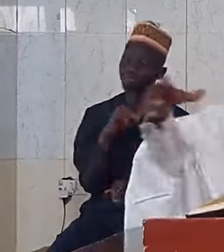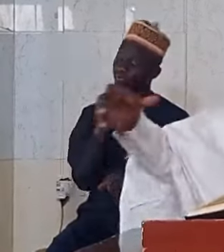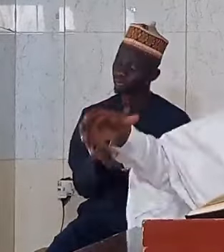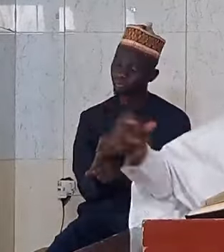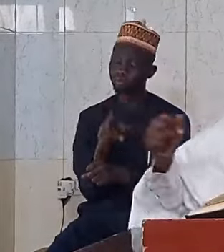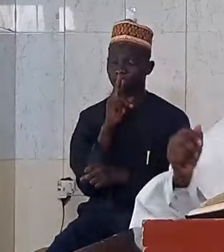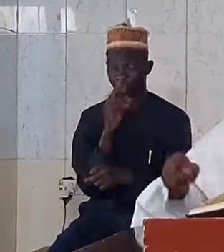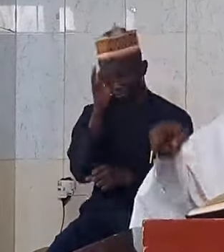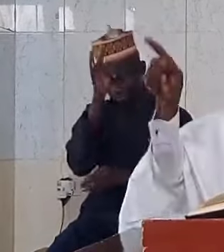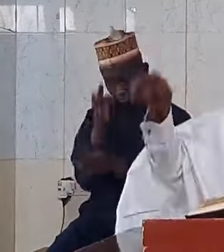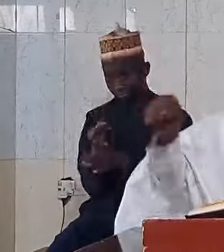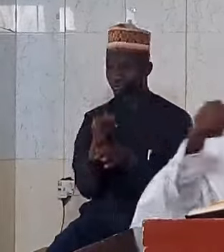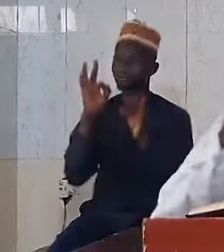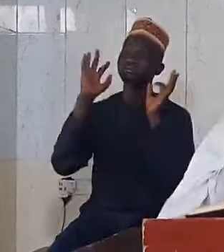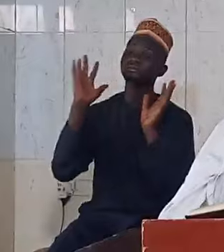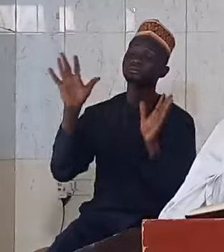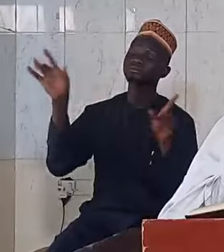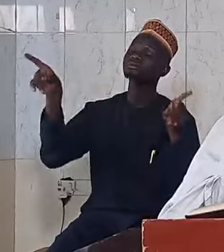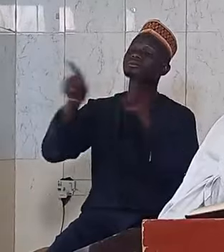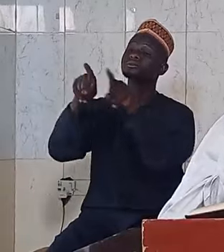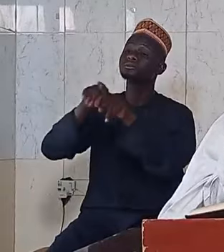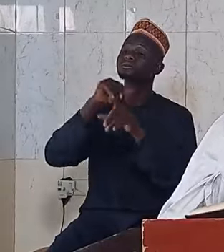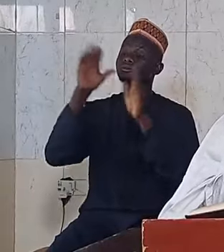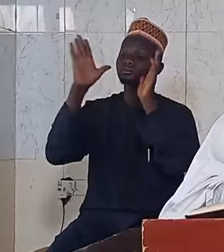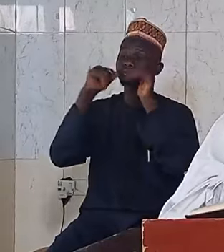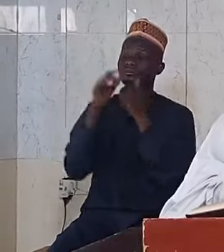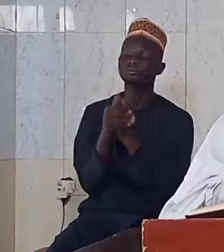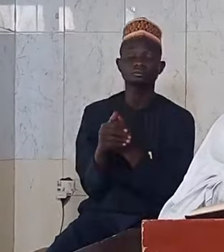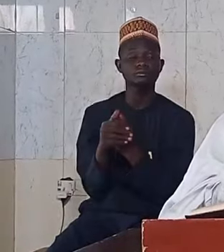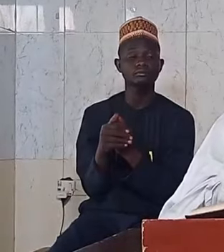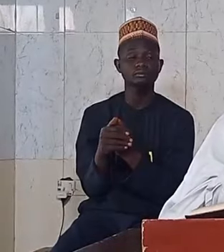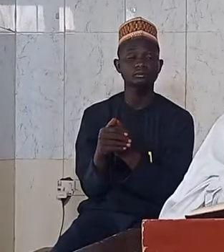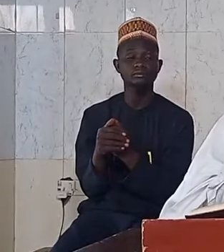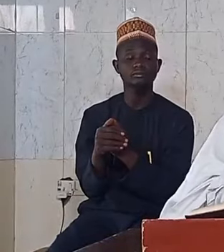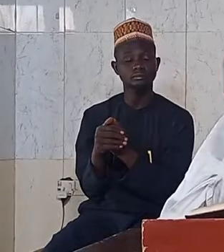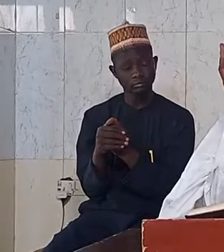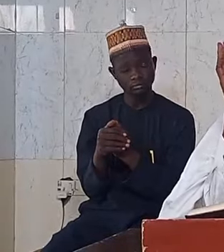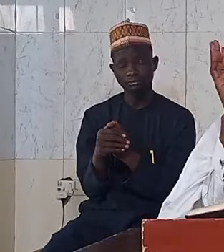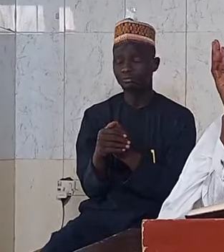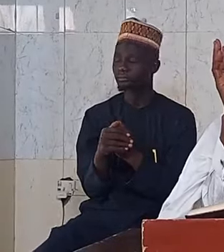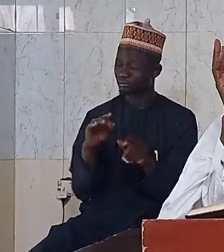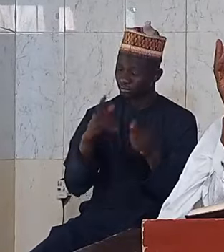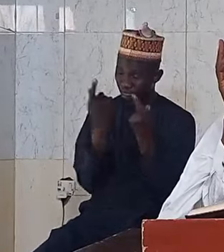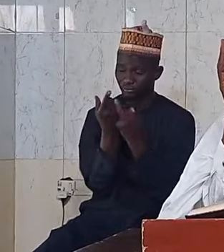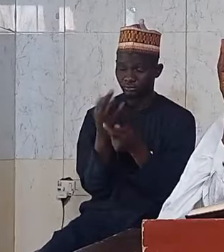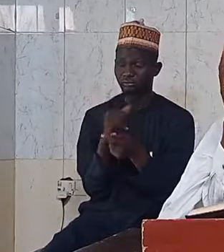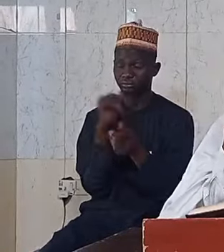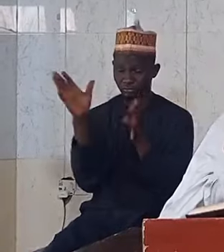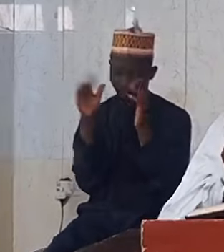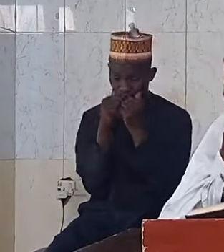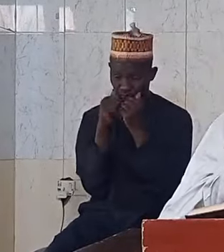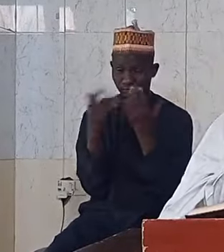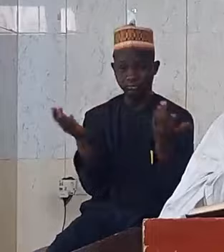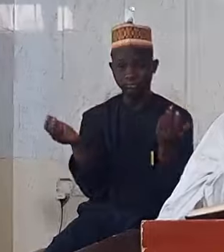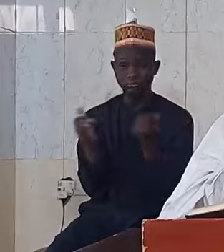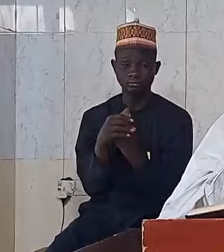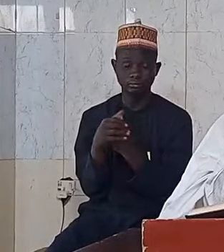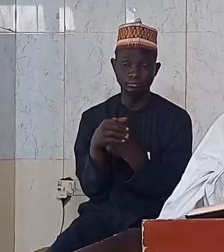gutsutsura ayyukan to haka kafirci kafirci shi ma menene shu'ab ne yanki yanki